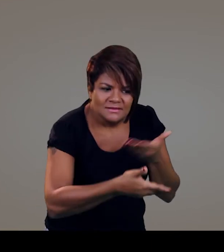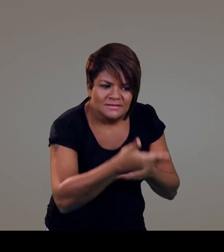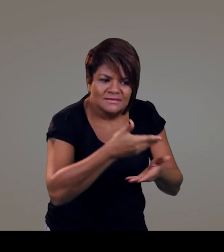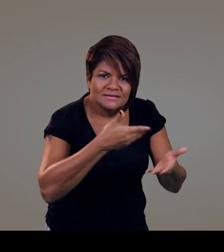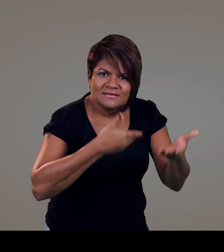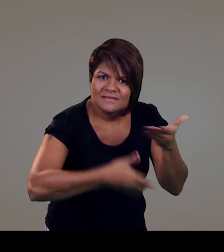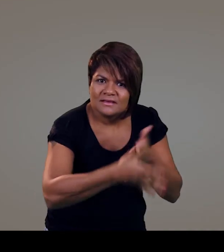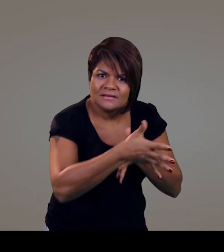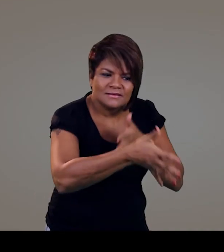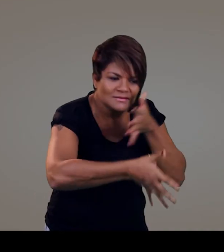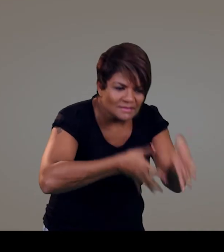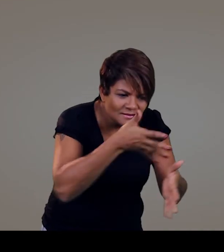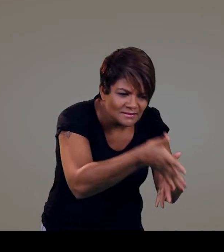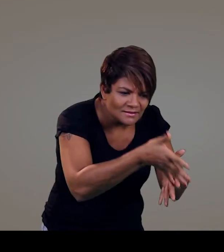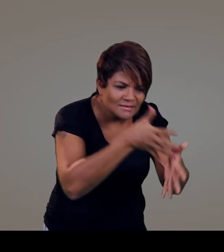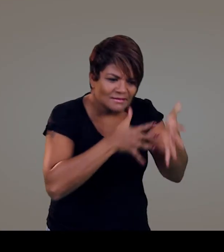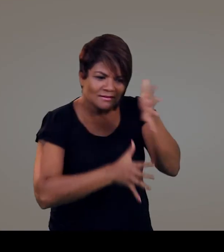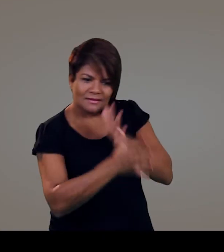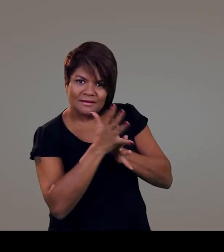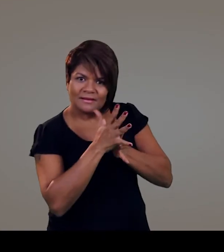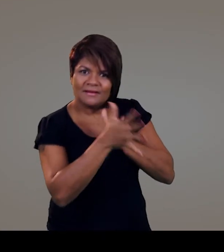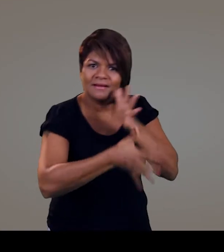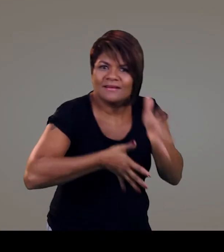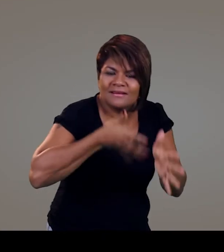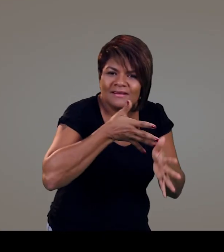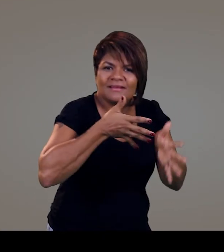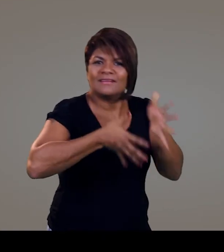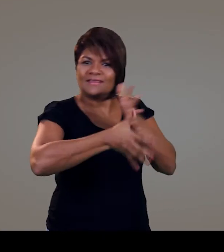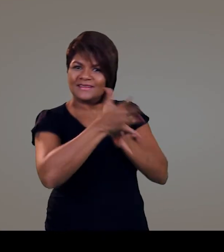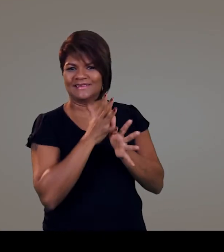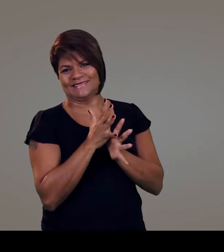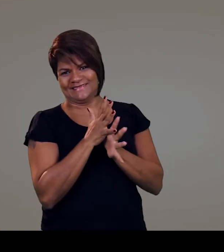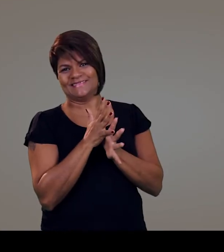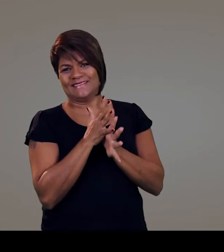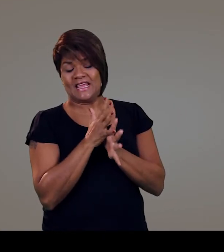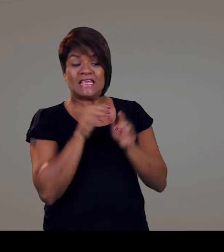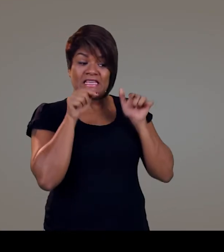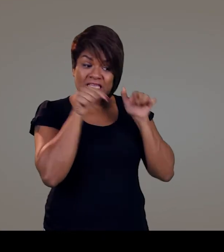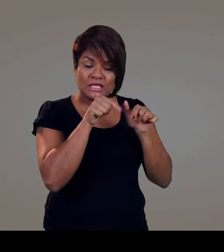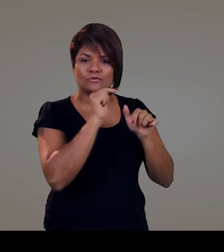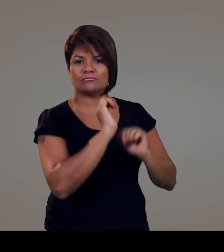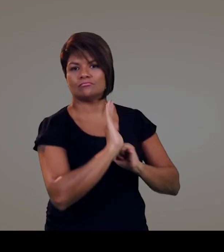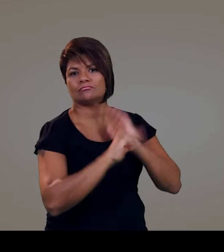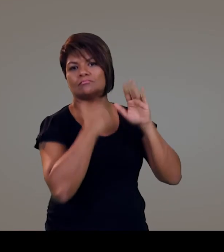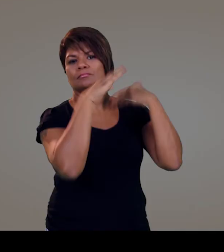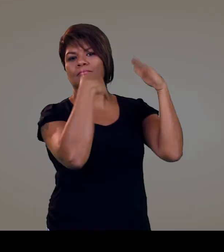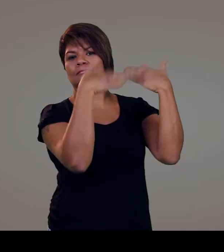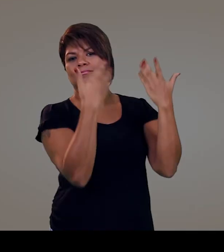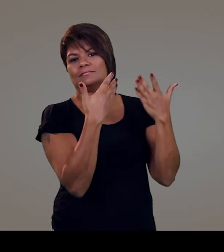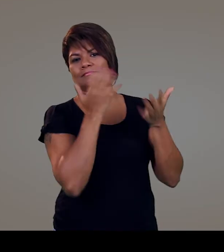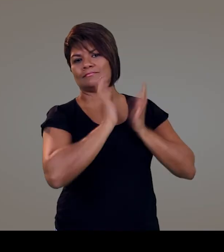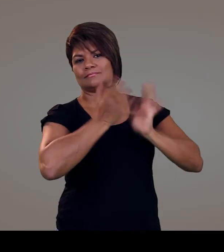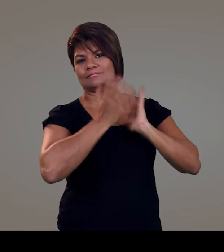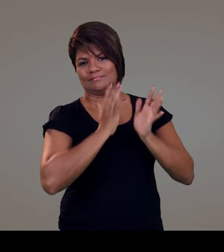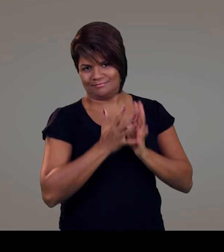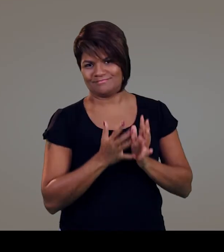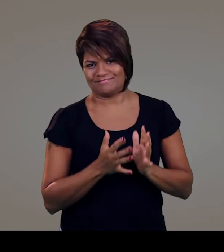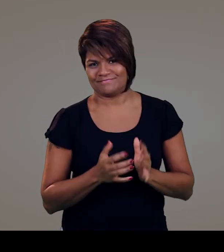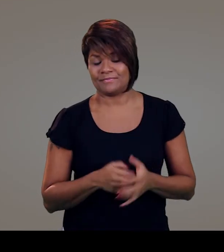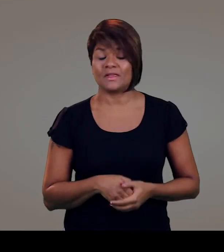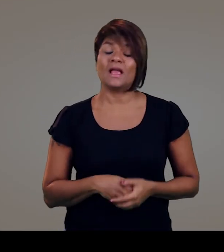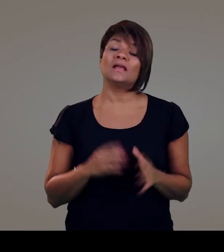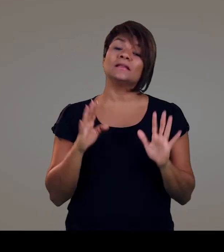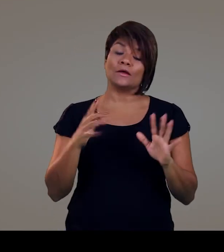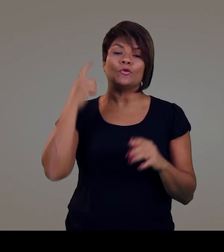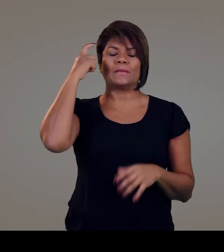numa outra língua. E é isso que vai fazer com que a língua se desenvolva, né? Então pensar